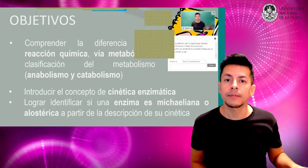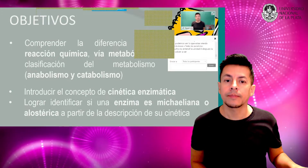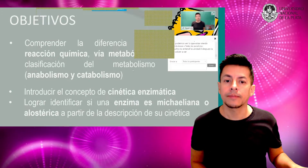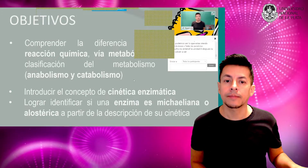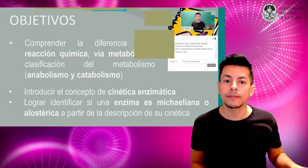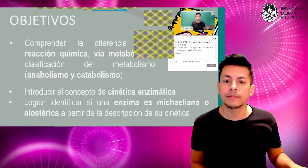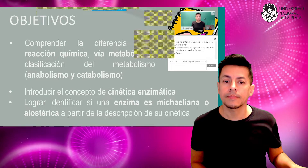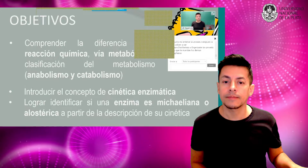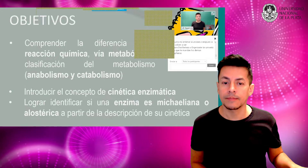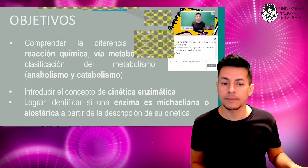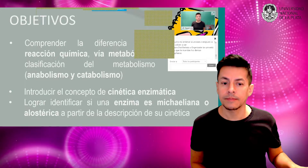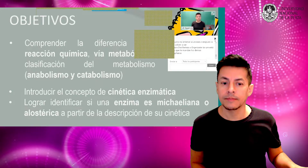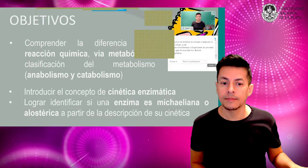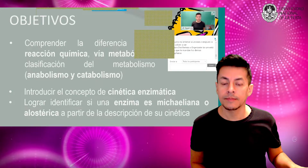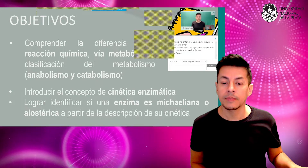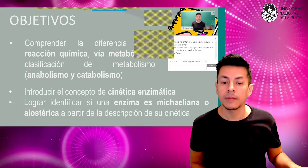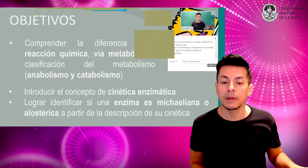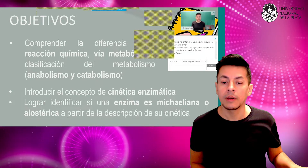Bien.